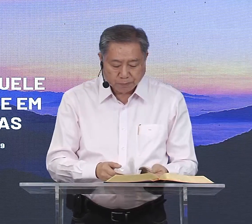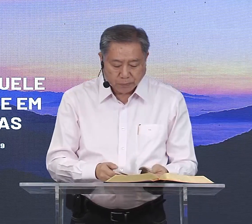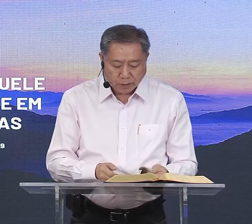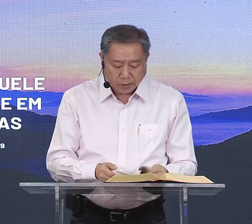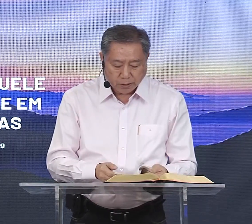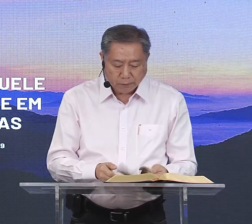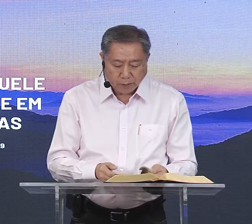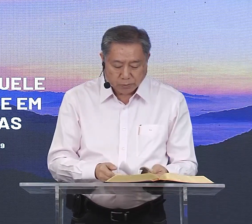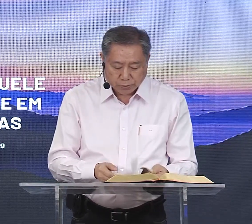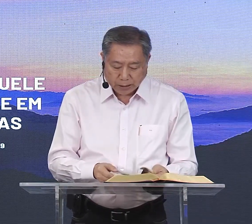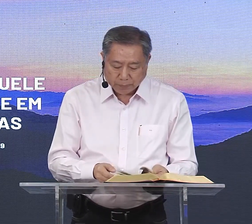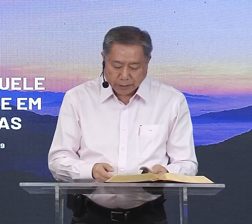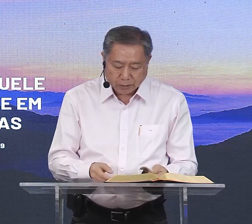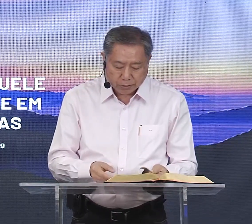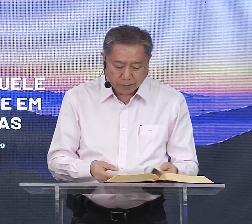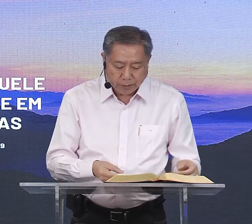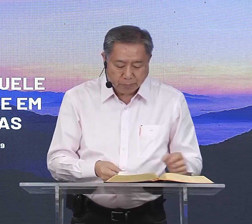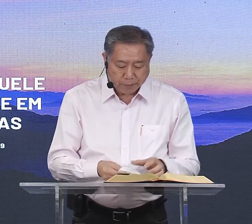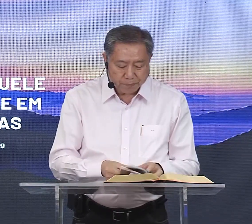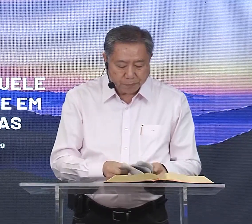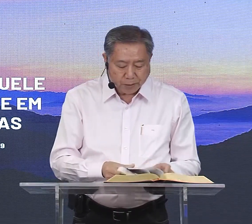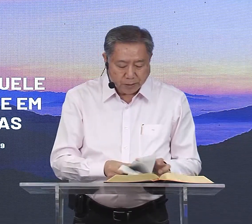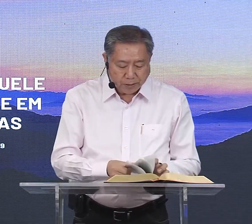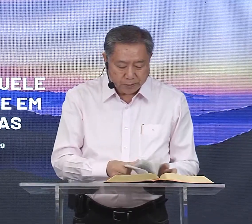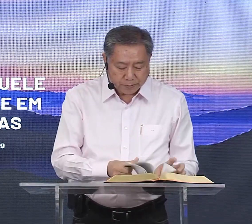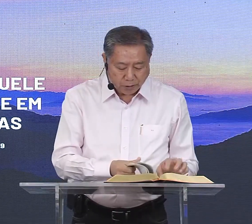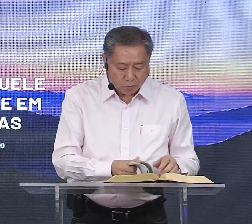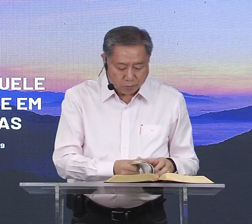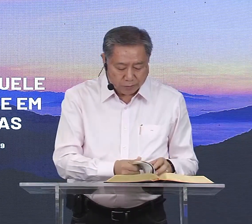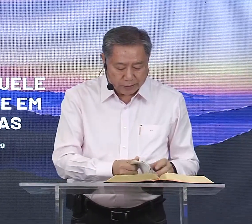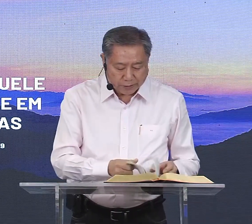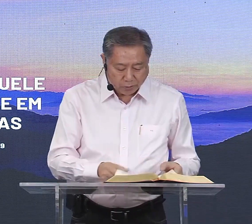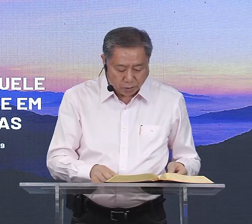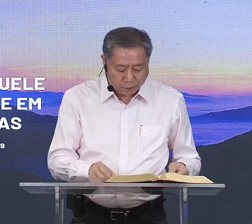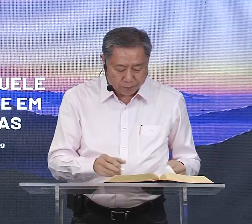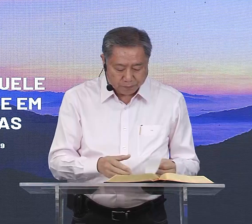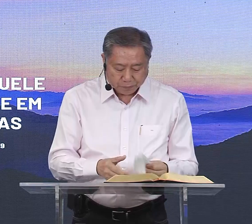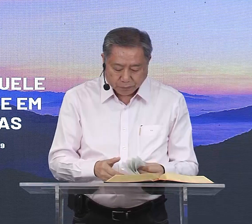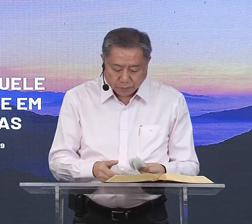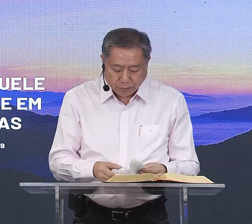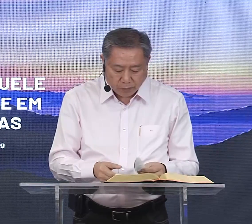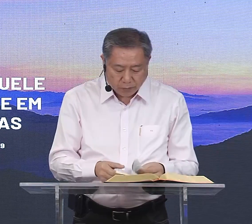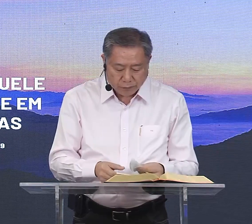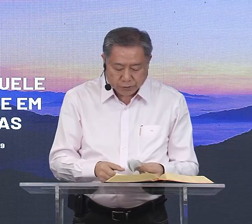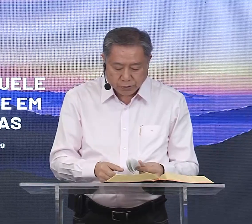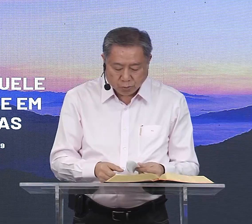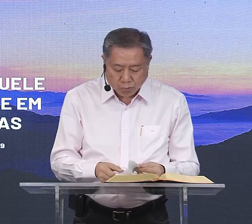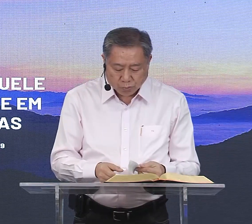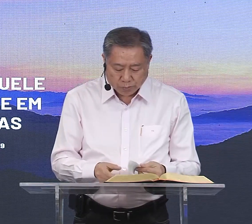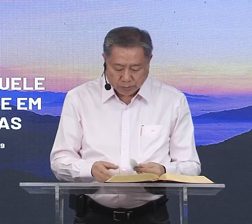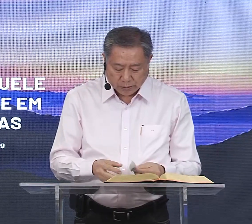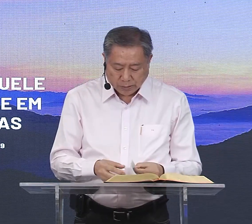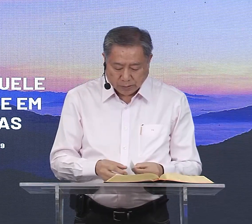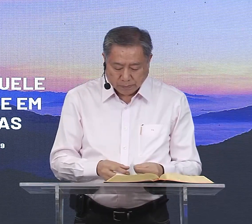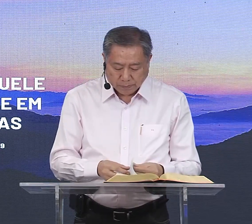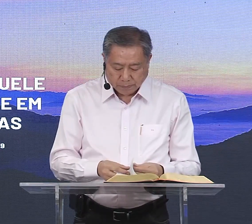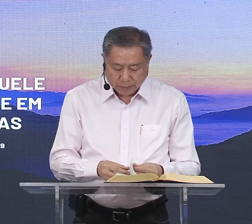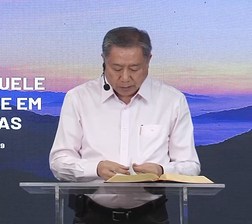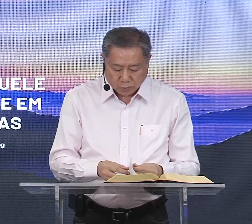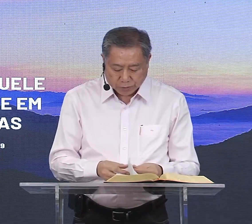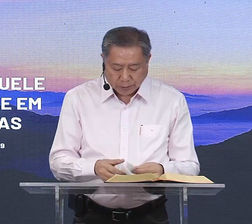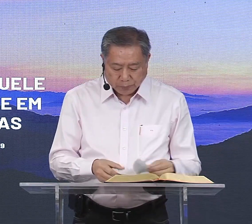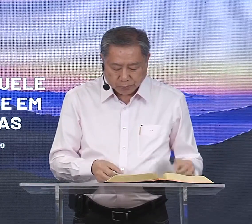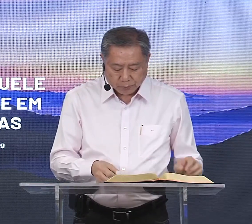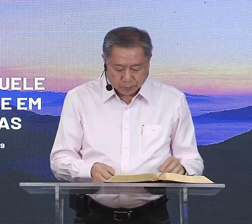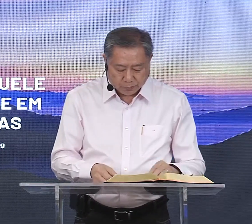1. Vamos abrir a nossa Bíblia em Salmo 19, versículo 1,